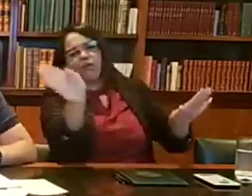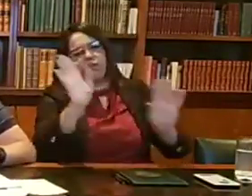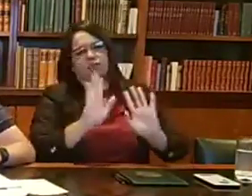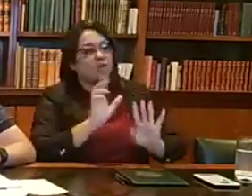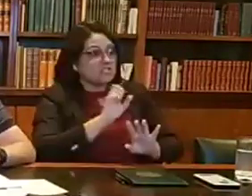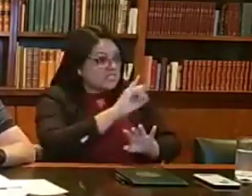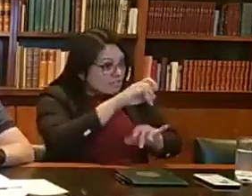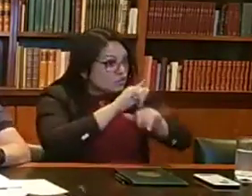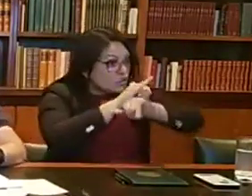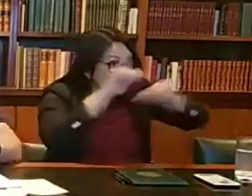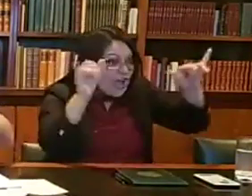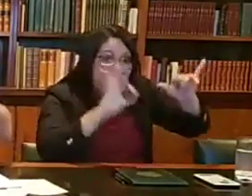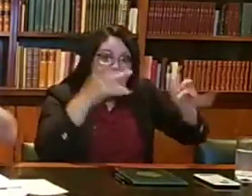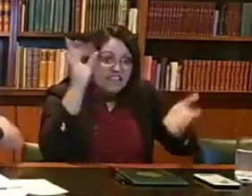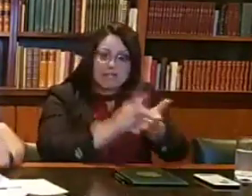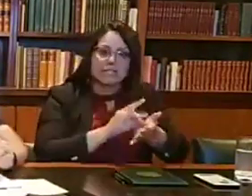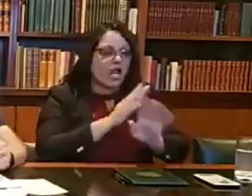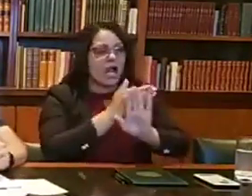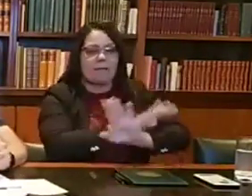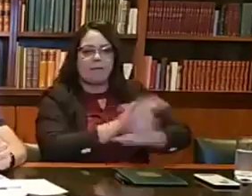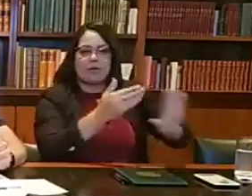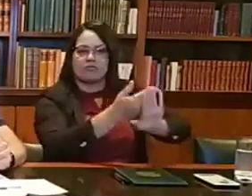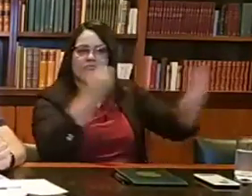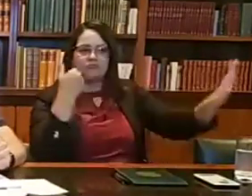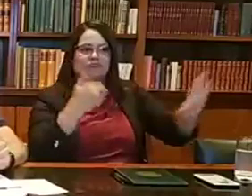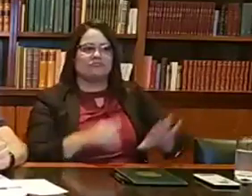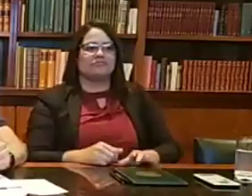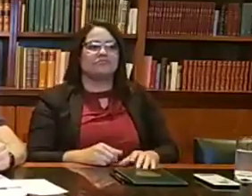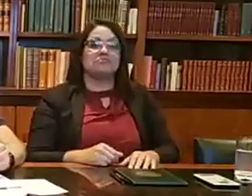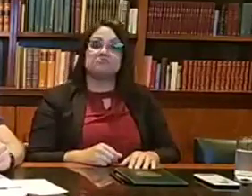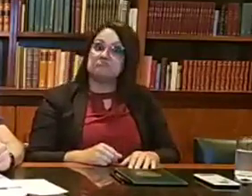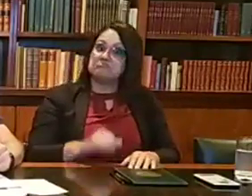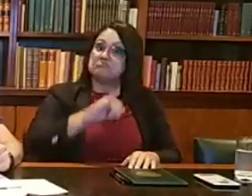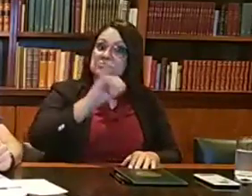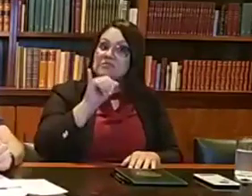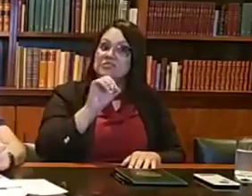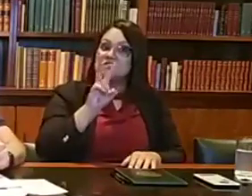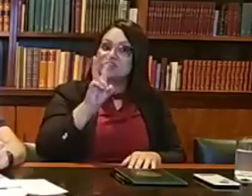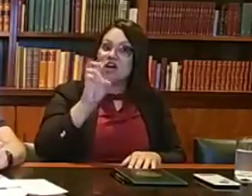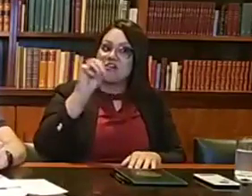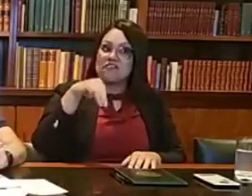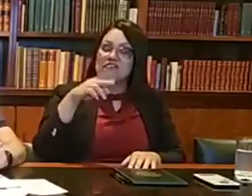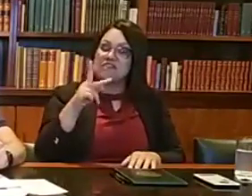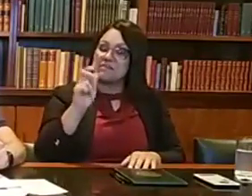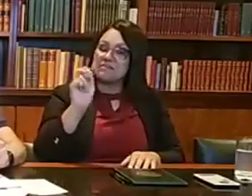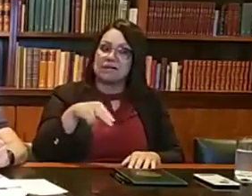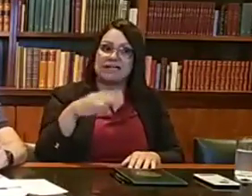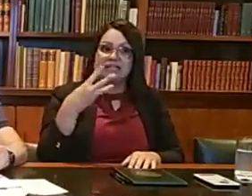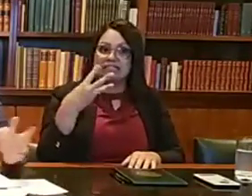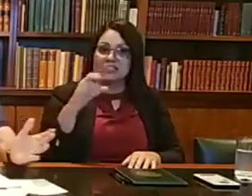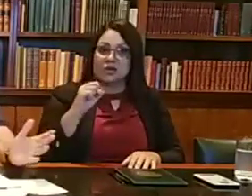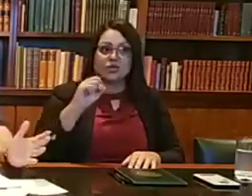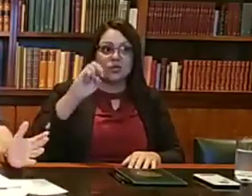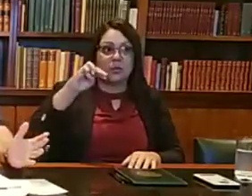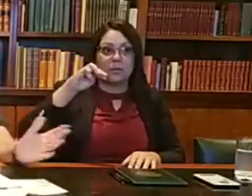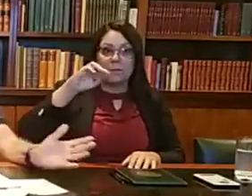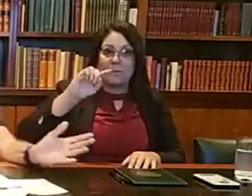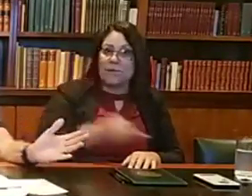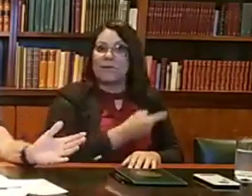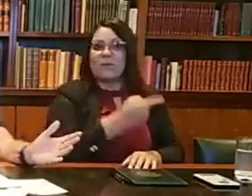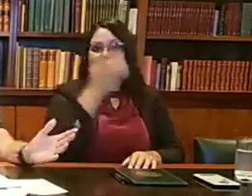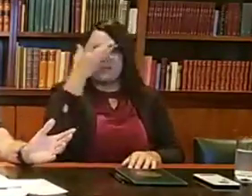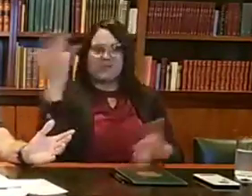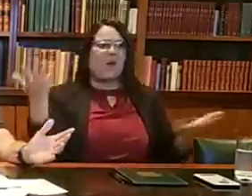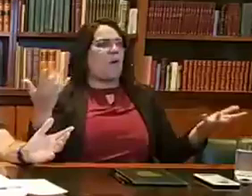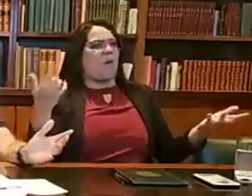imprensa. Pode esquecer. Jovem Pan está com 38 mil pessoas online. Parabéns, Jovem Pan, por estar reproduzindo aqui. O nosso está 20 mil, estão